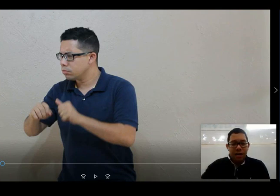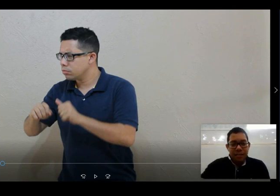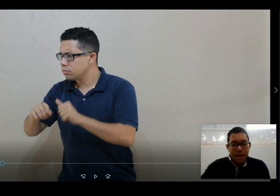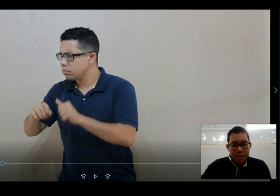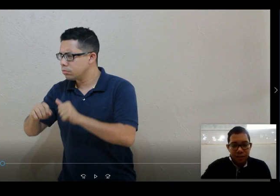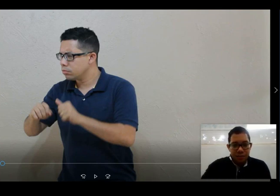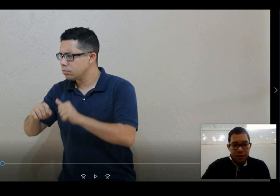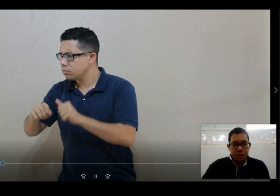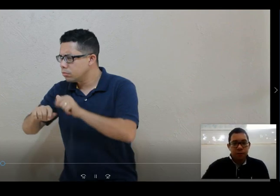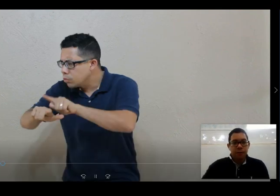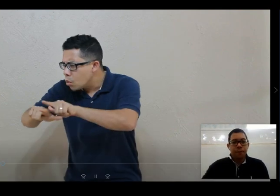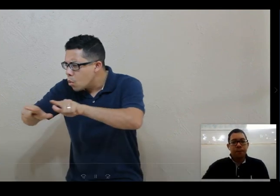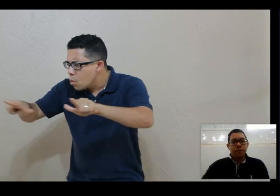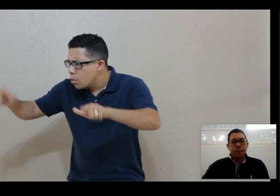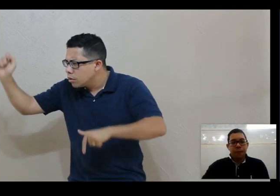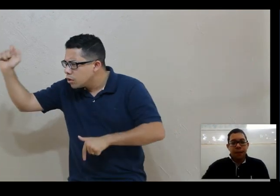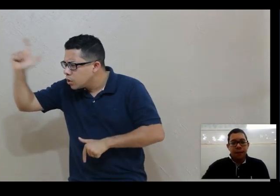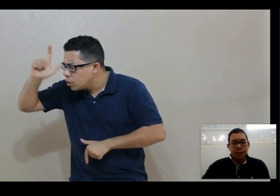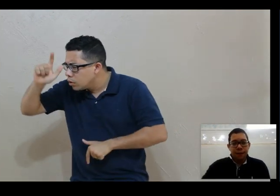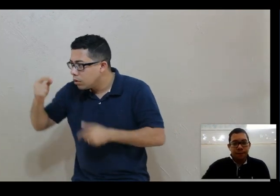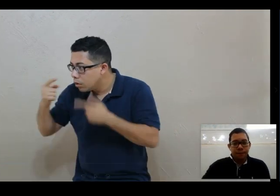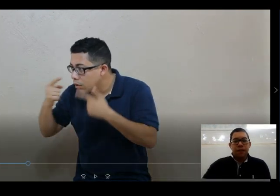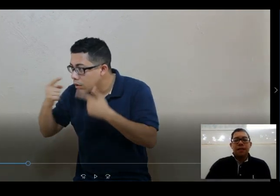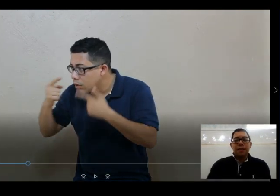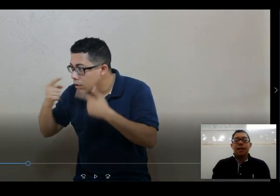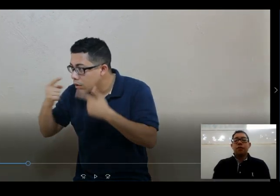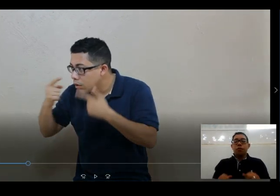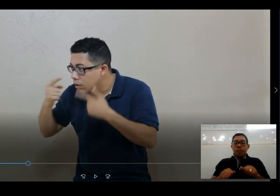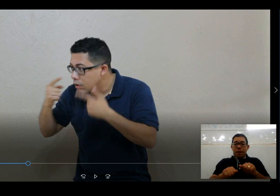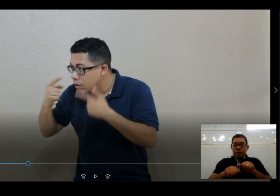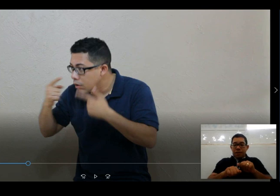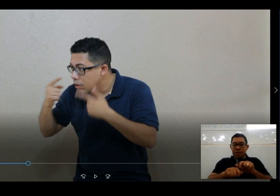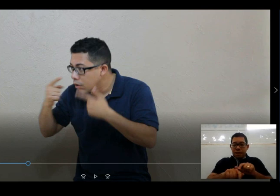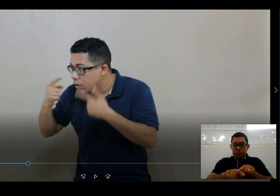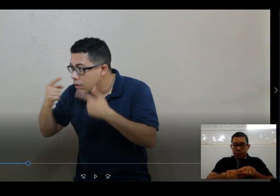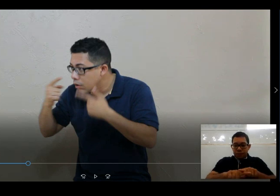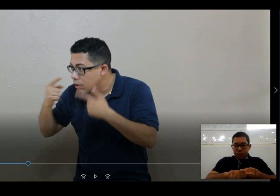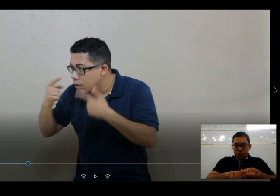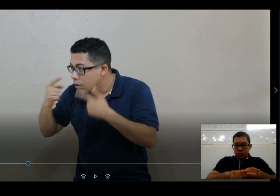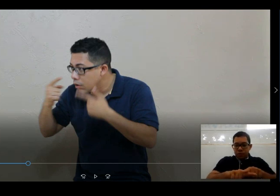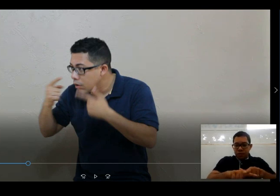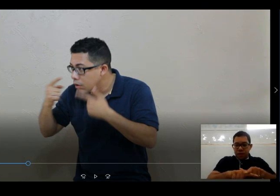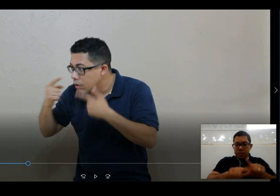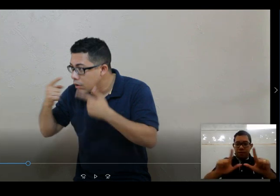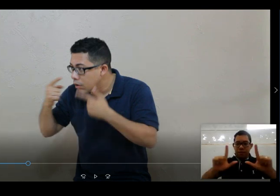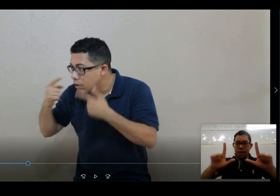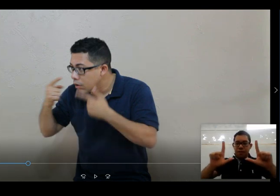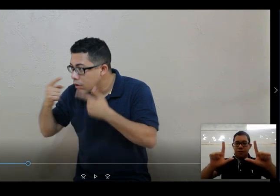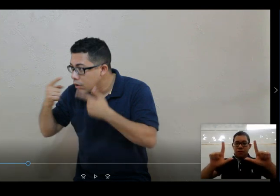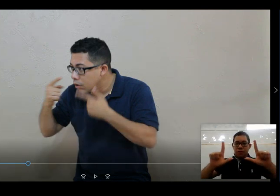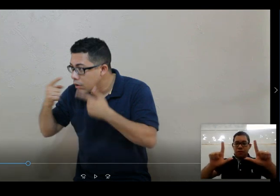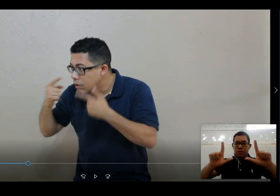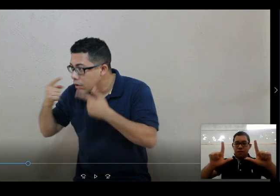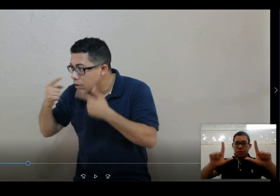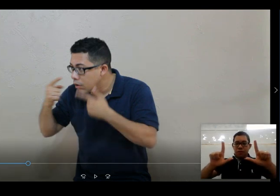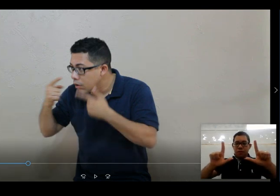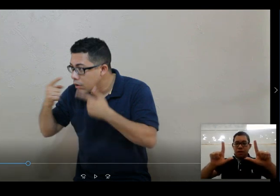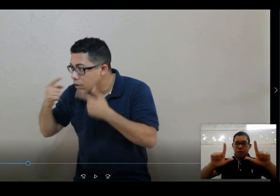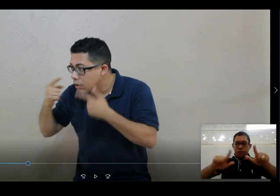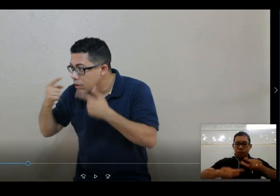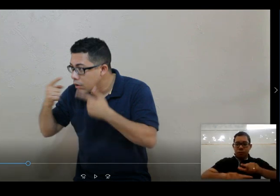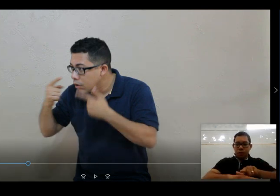outra localidade, certo? E aí ele foi para o deserto. Então eu fiz o sinal, esse sinal assim, ó, com